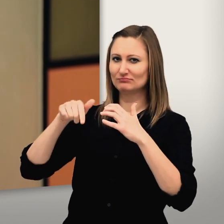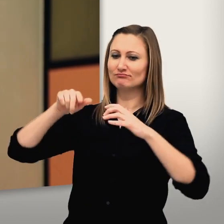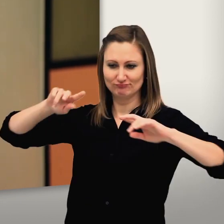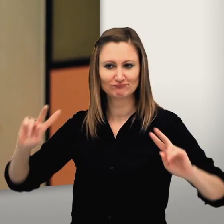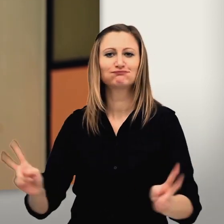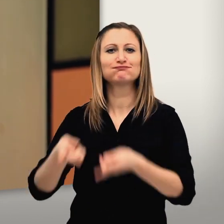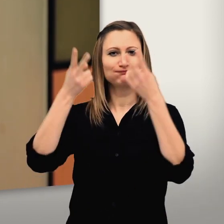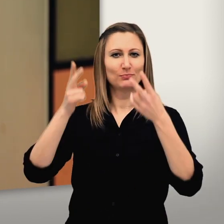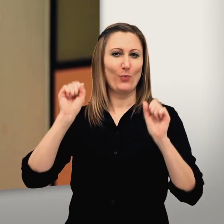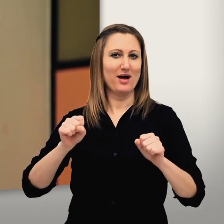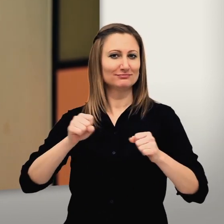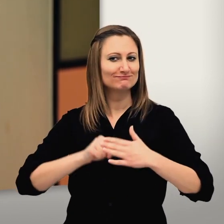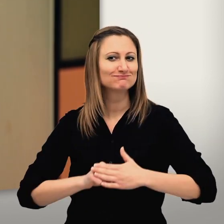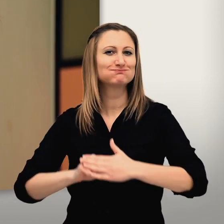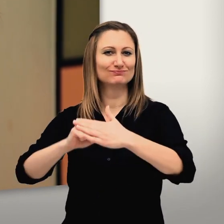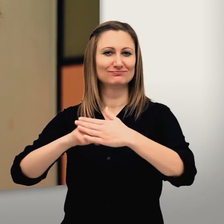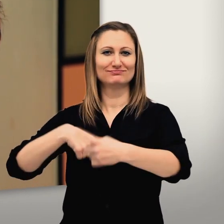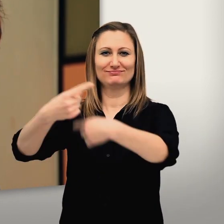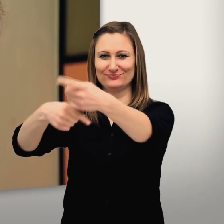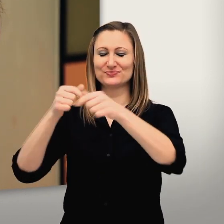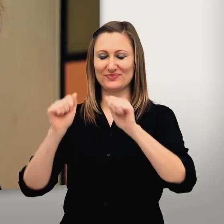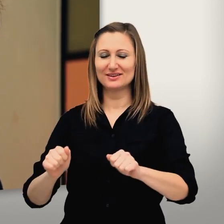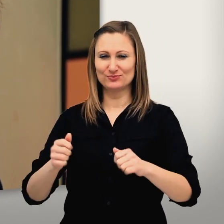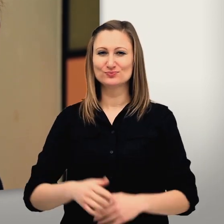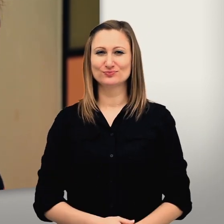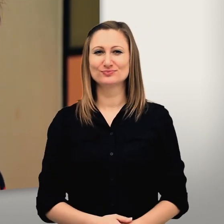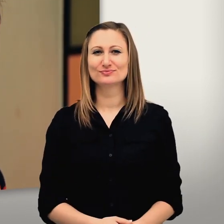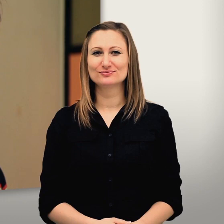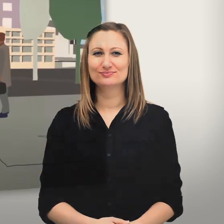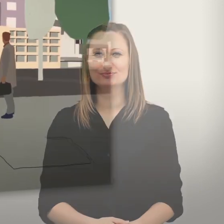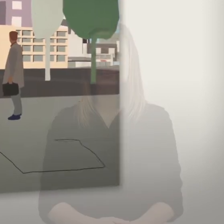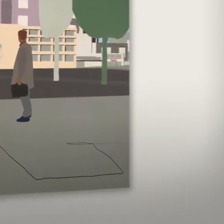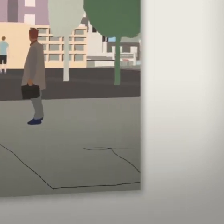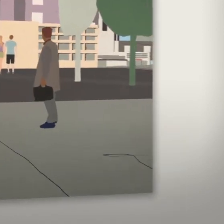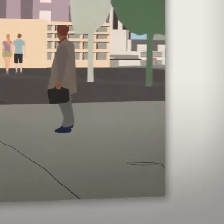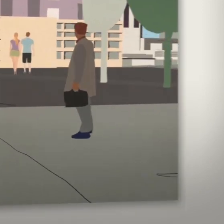Mangel, kann man sagen, diesem Mangel an Förderung und Möglichkeiten für solche Schüler entstanden.